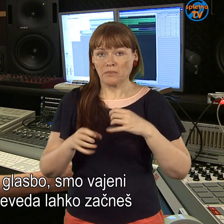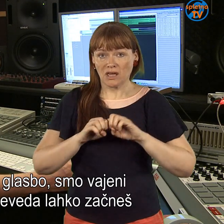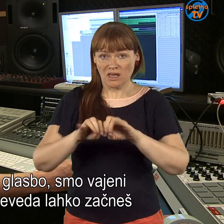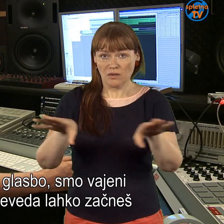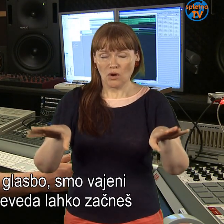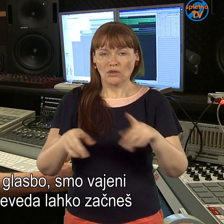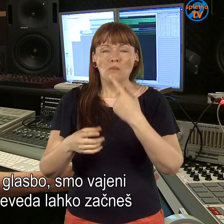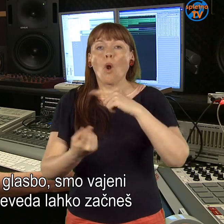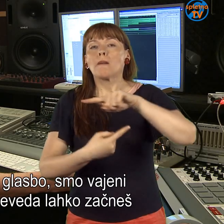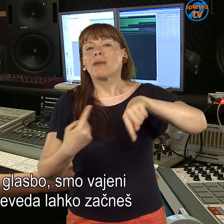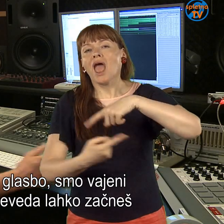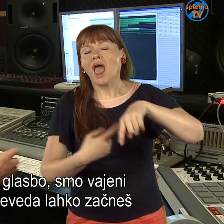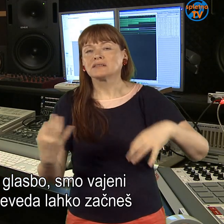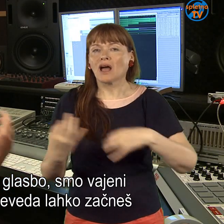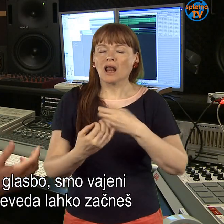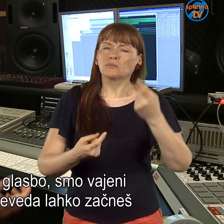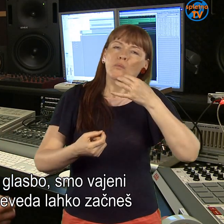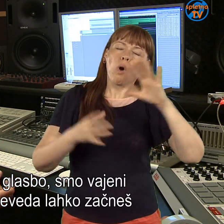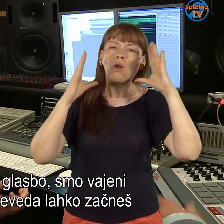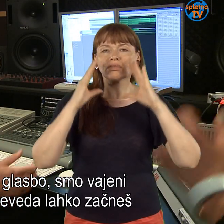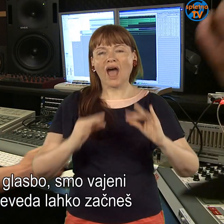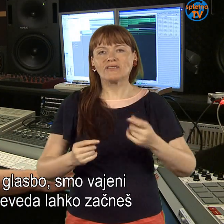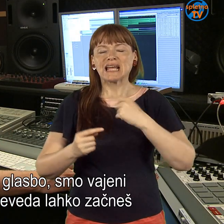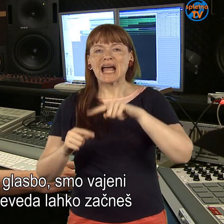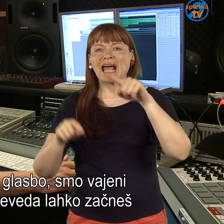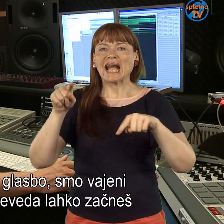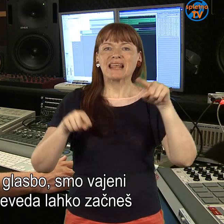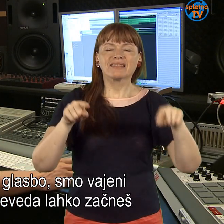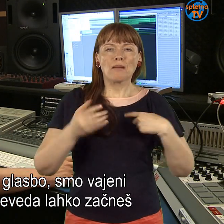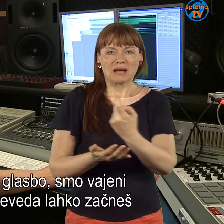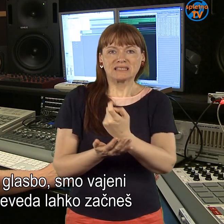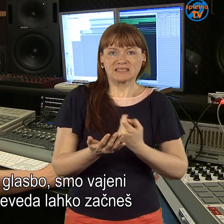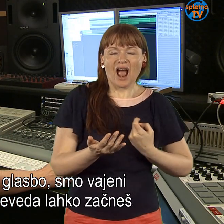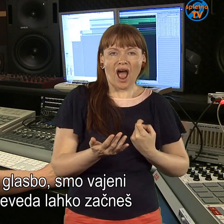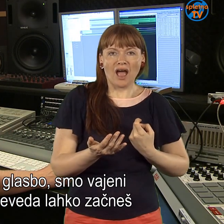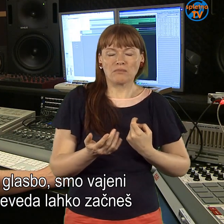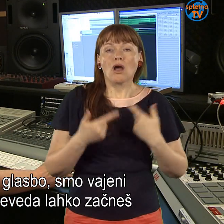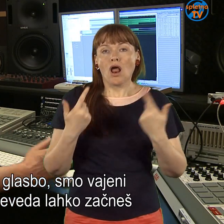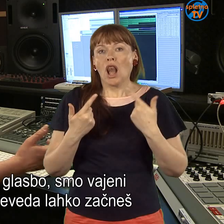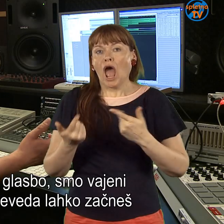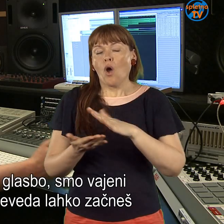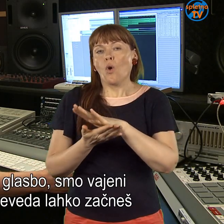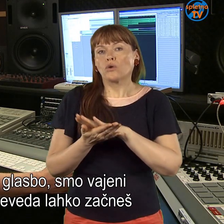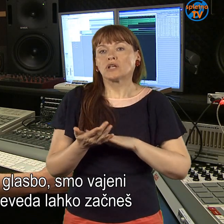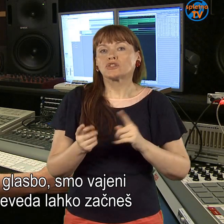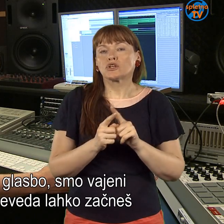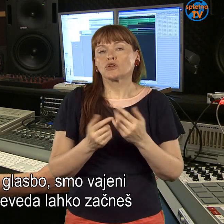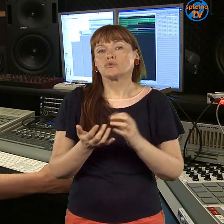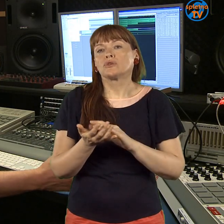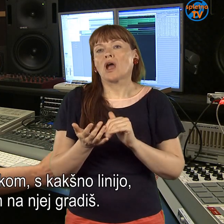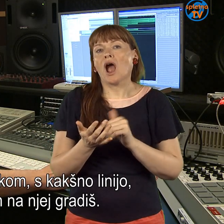je ponavadi bolj plesna in smo bolj navajeni iz ritmov izhajati. Lahko začneš tudi jasno, ne vem, s samim